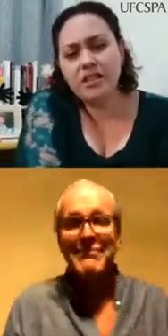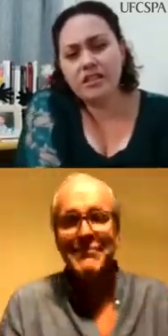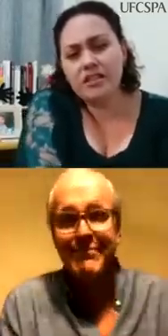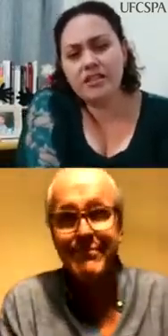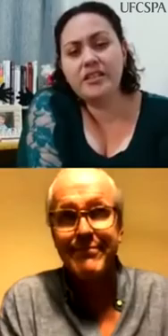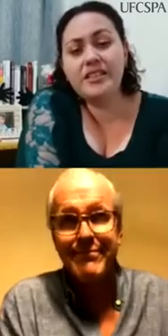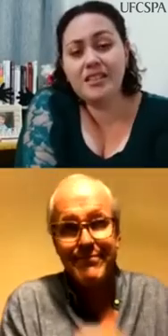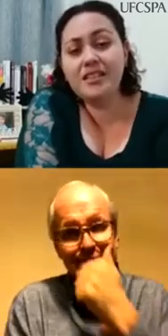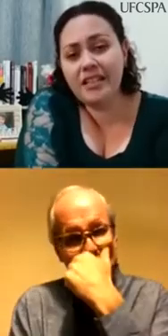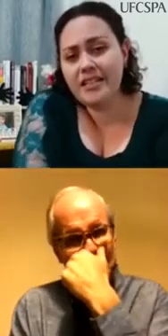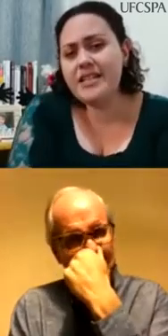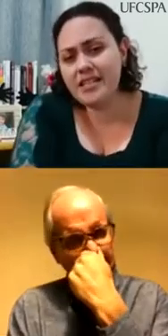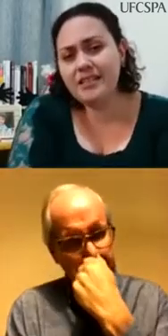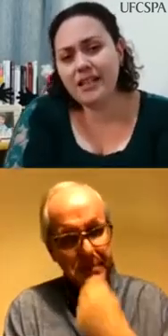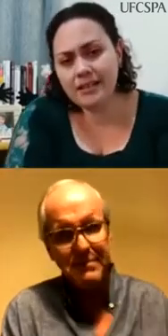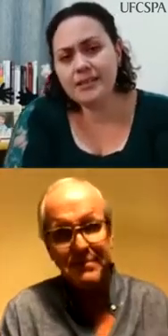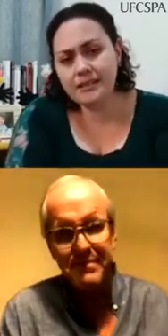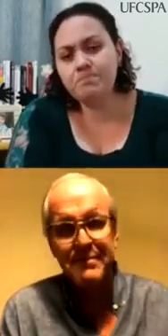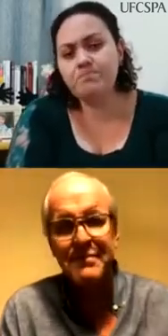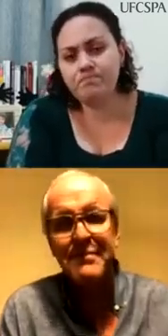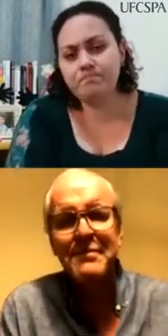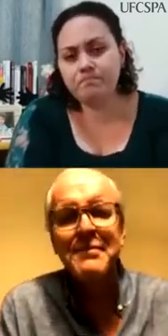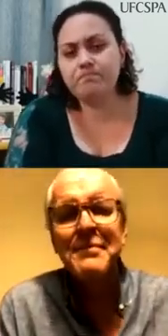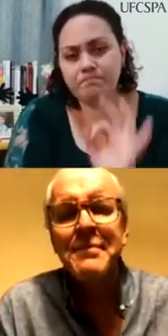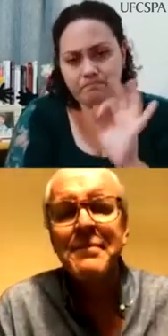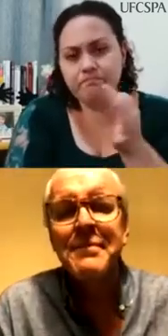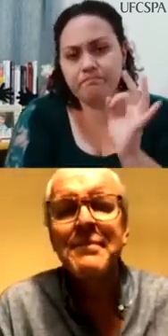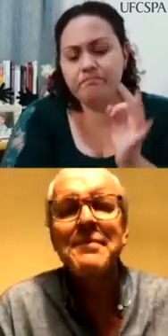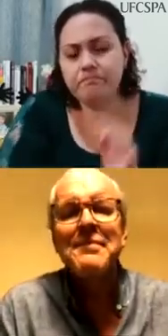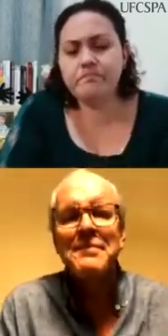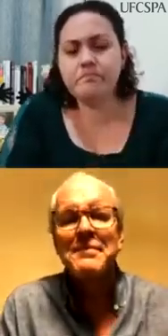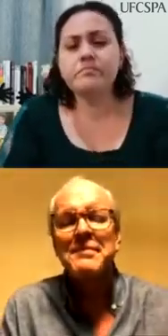possam entender e aceitar, né?